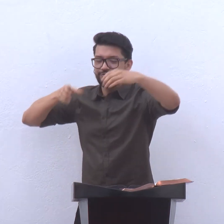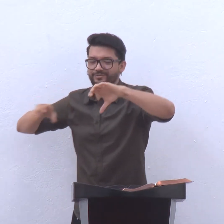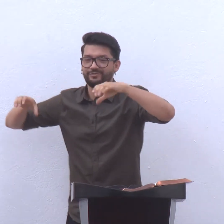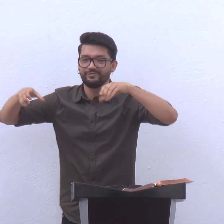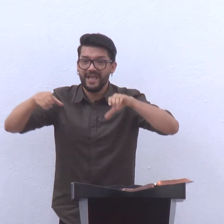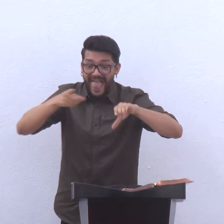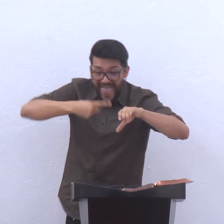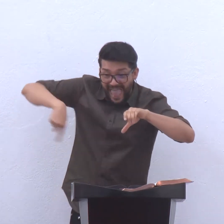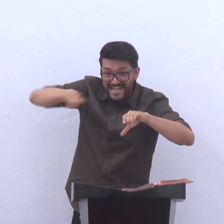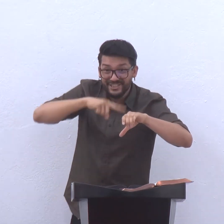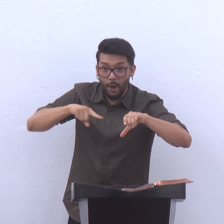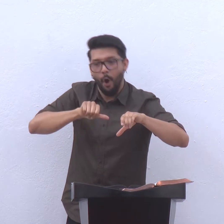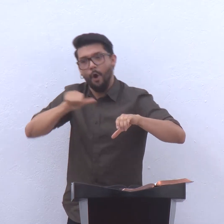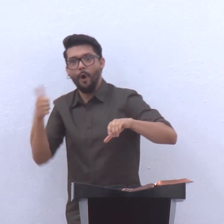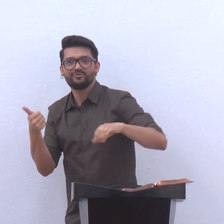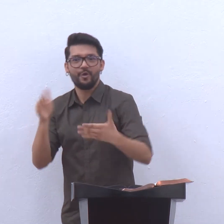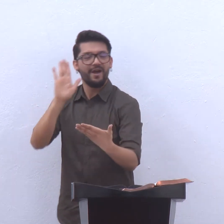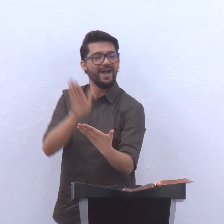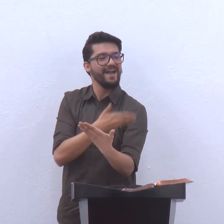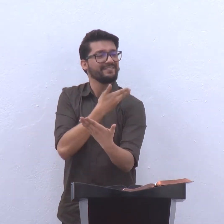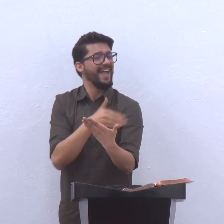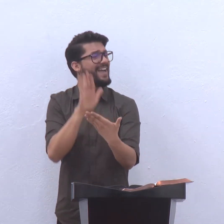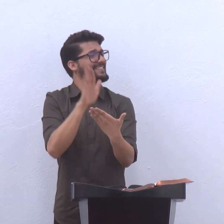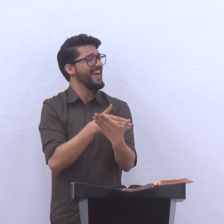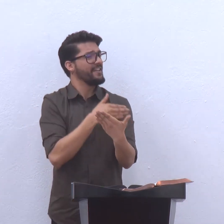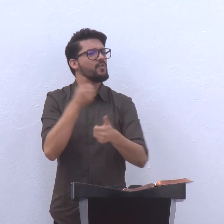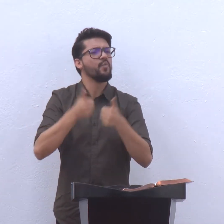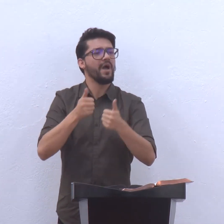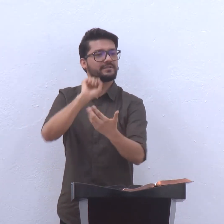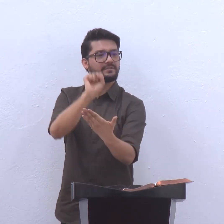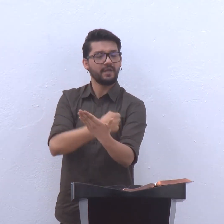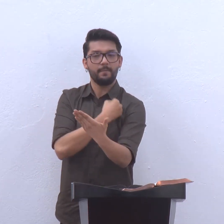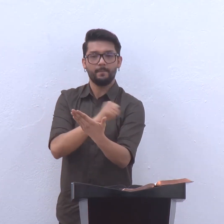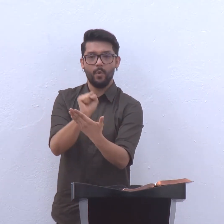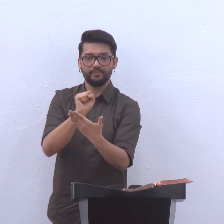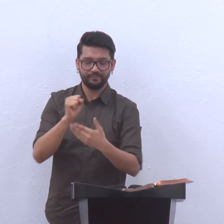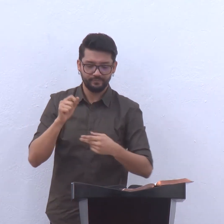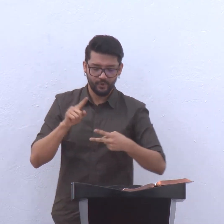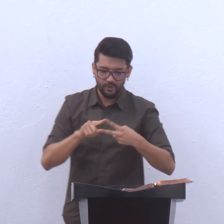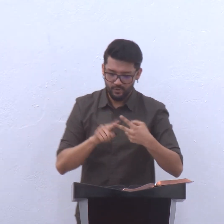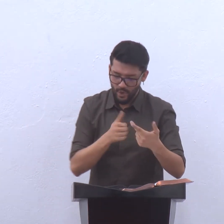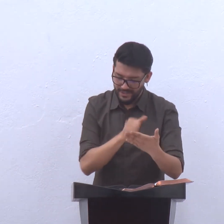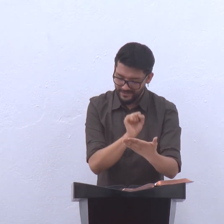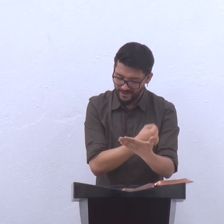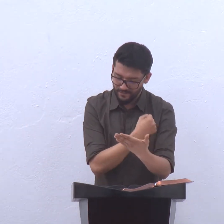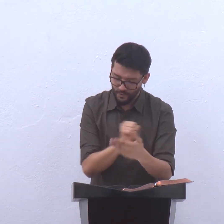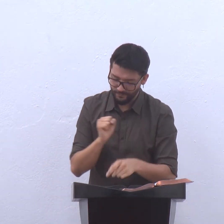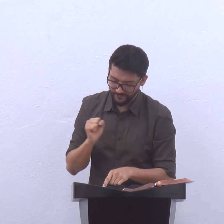derramaban esta porción de agua. Y allí, mientras la derramaban, cantaban los